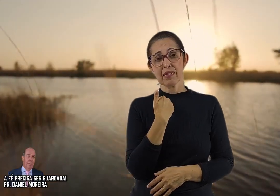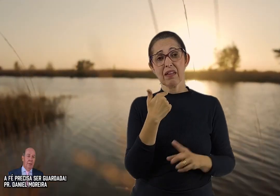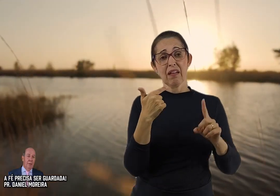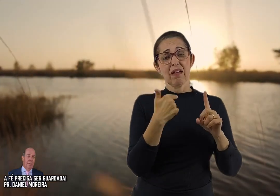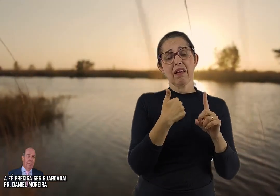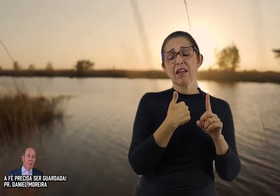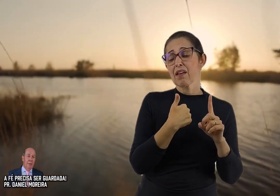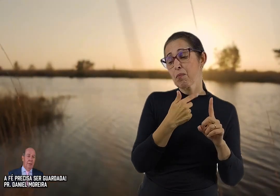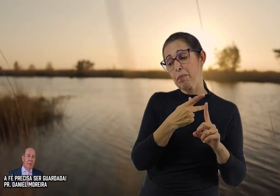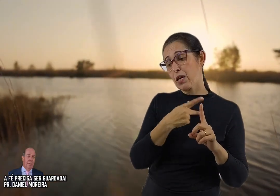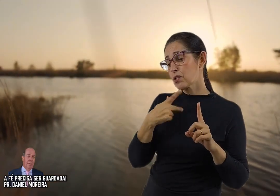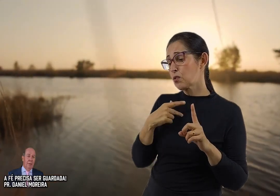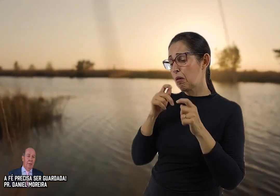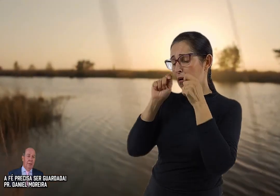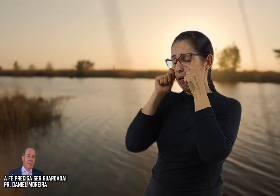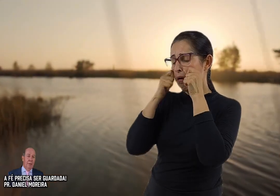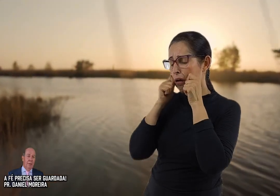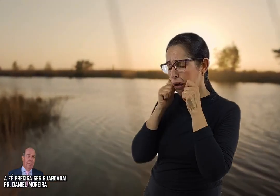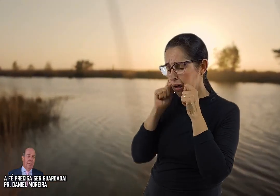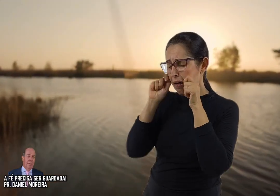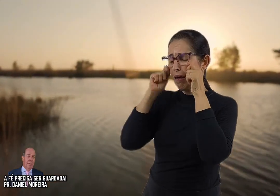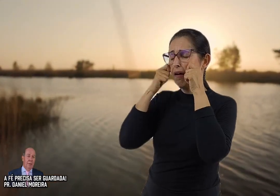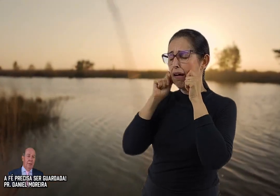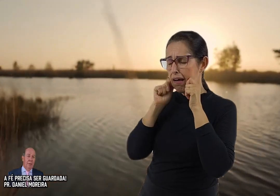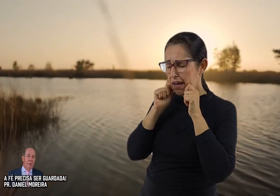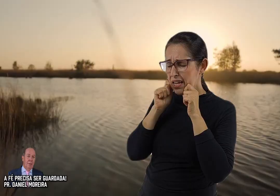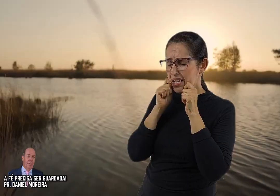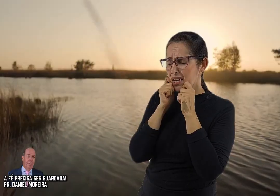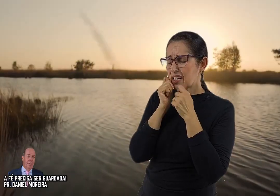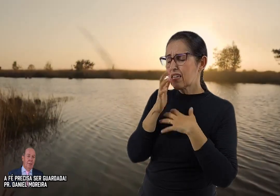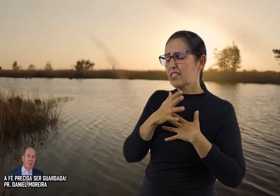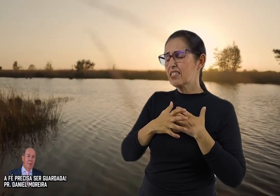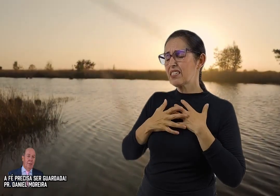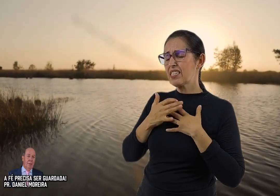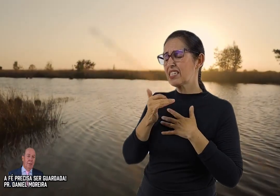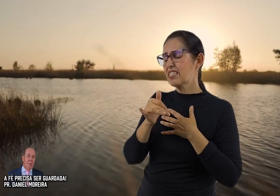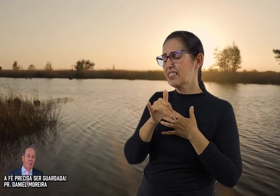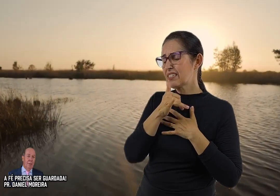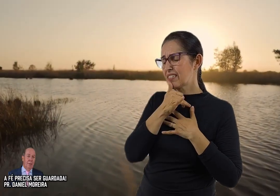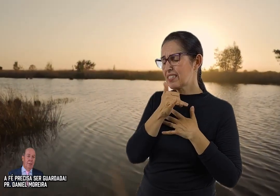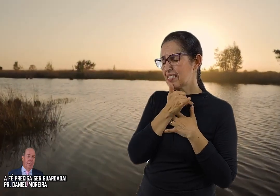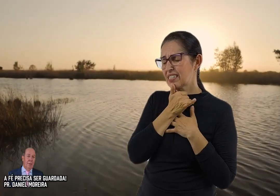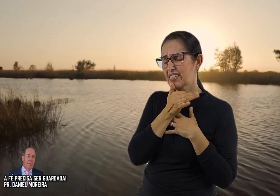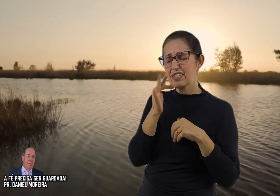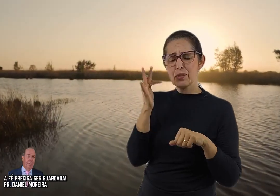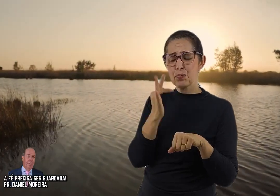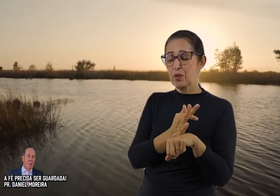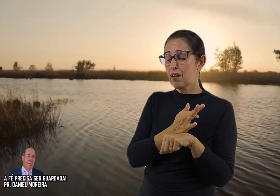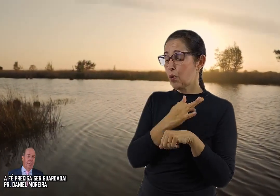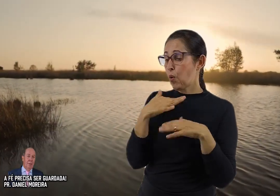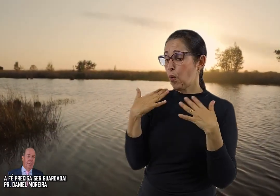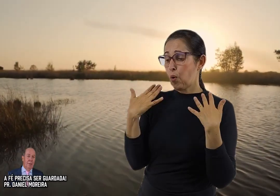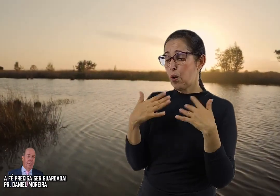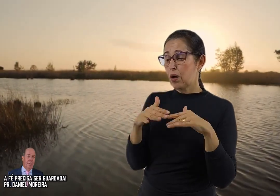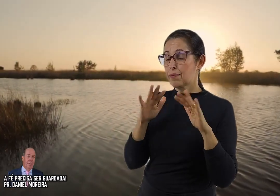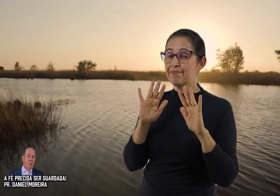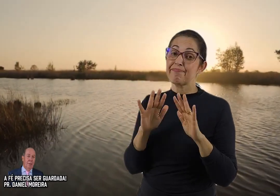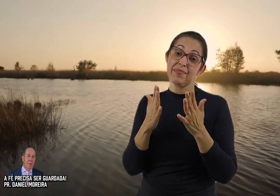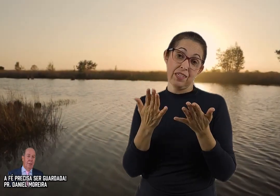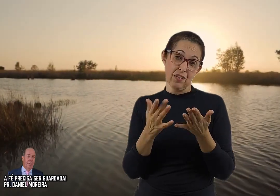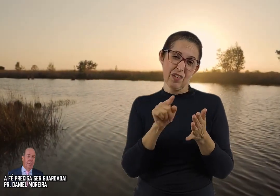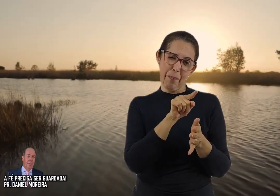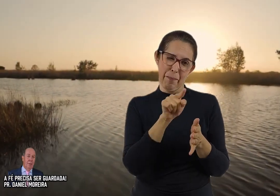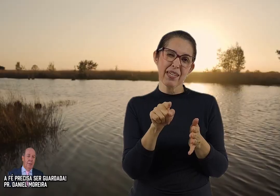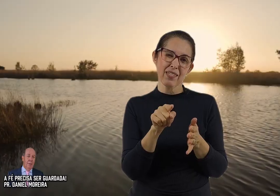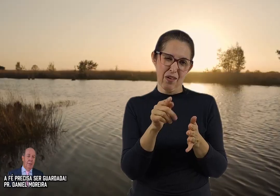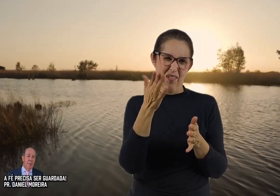Chorava todo dia. Foi muito doído, sofrido demais. Só quem passa por um